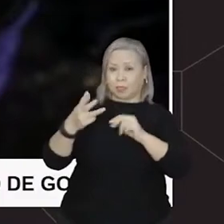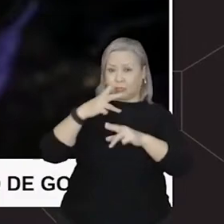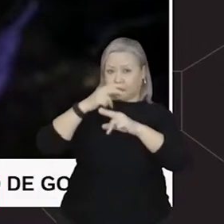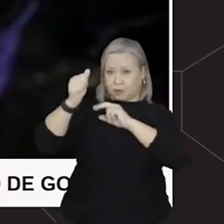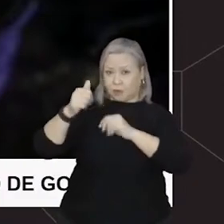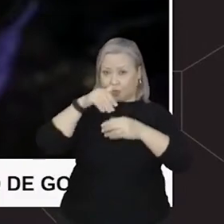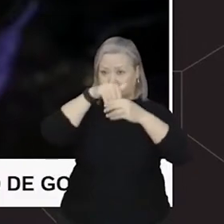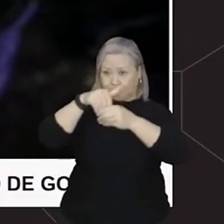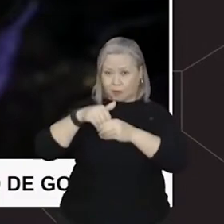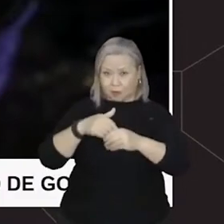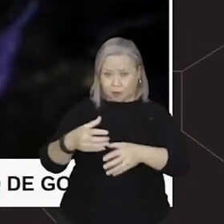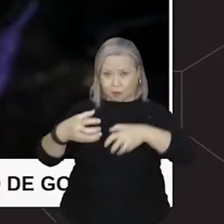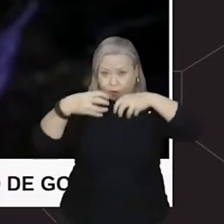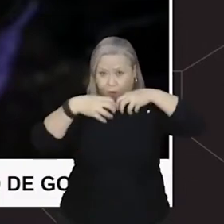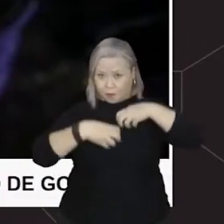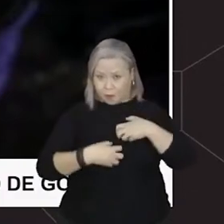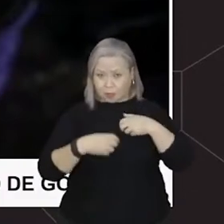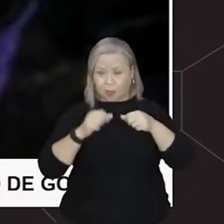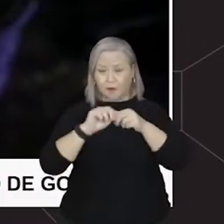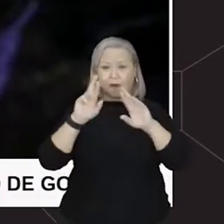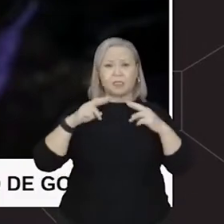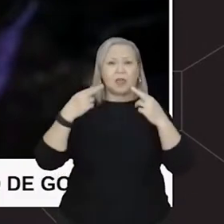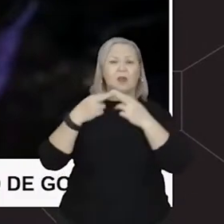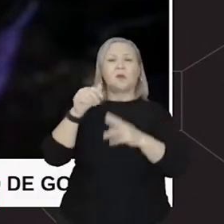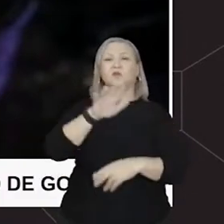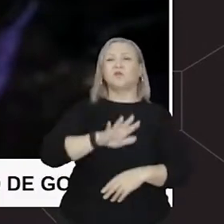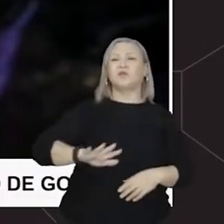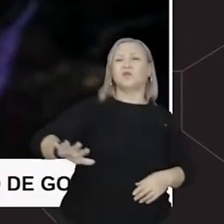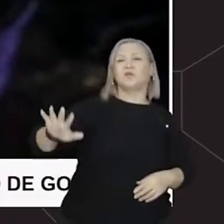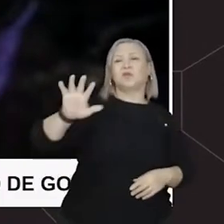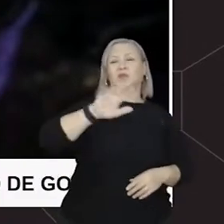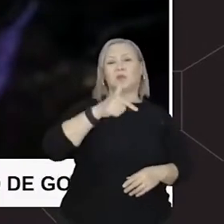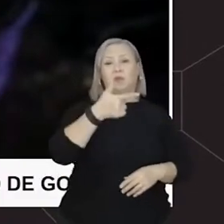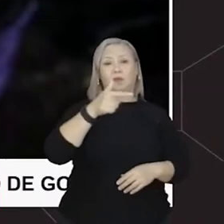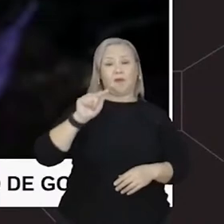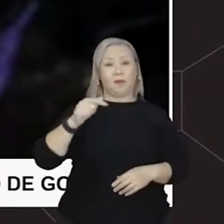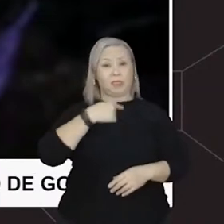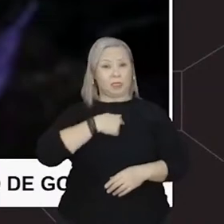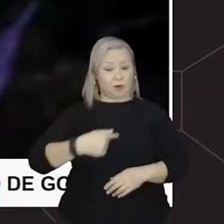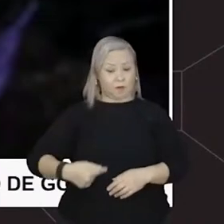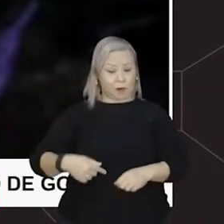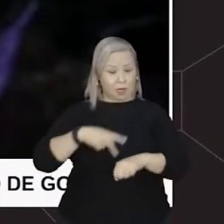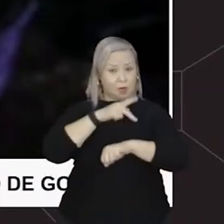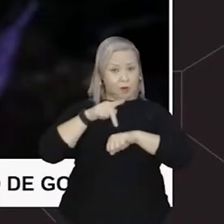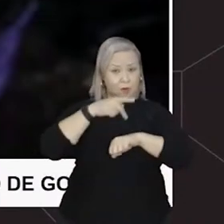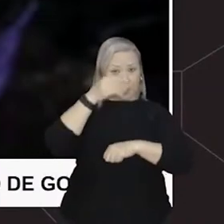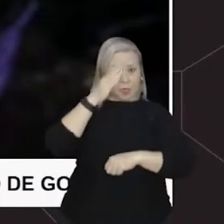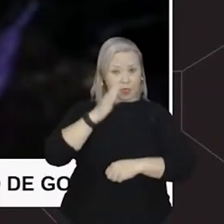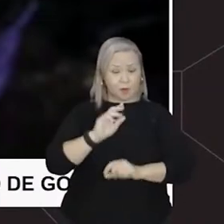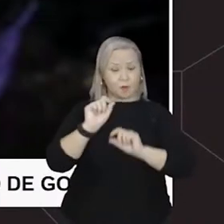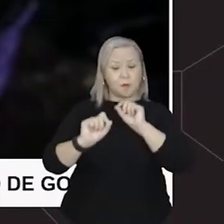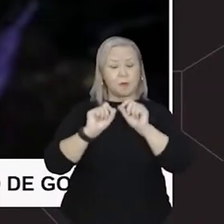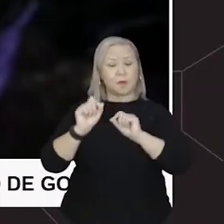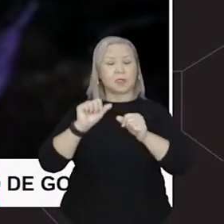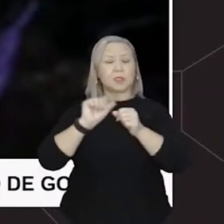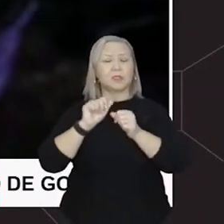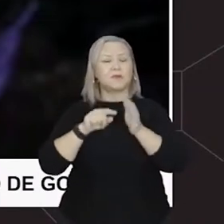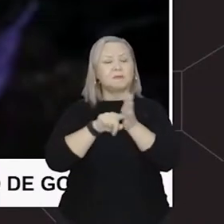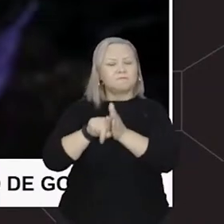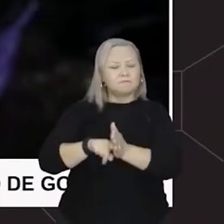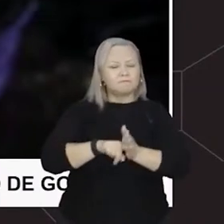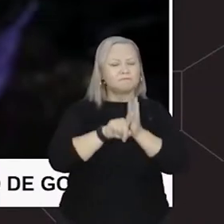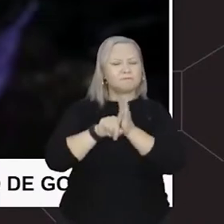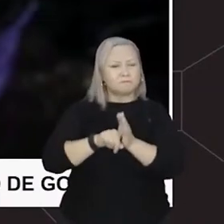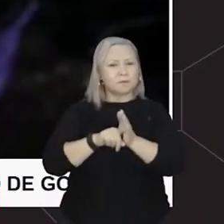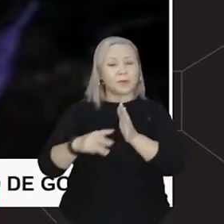e tomar posse, é fazer uma reunião com todos os 27 governadores desse país para que a gente faça um levantamento